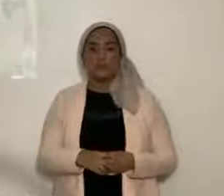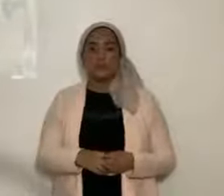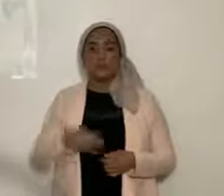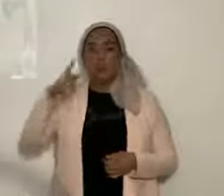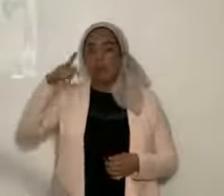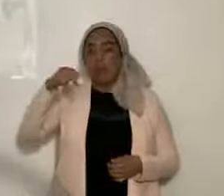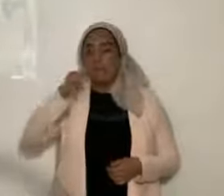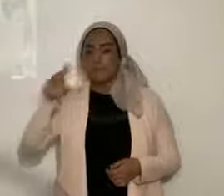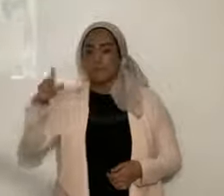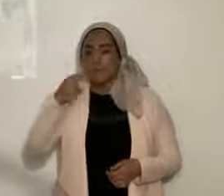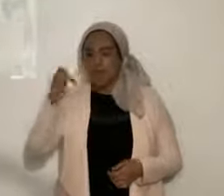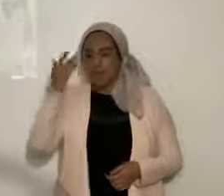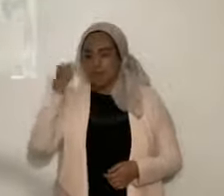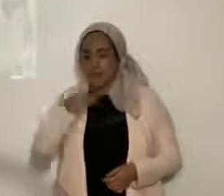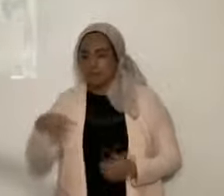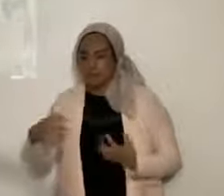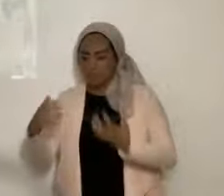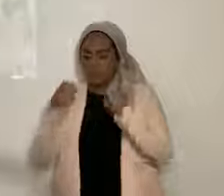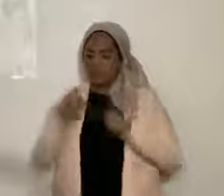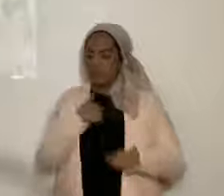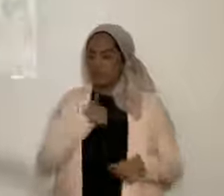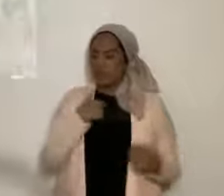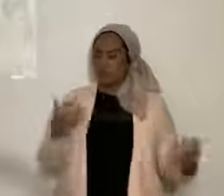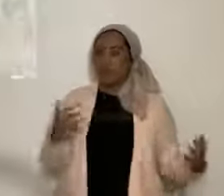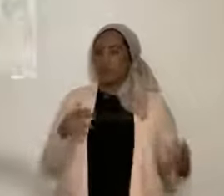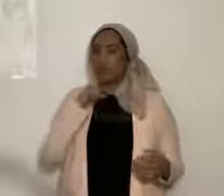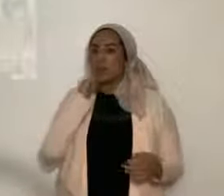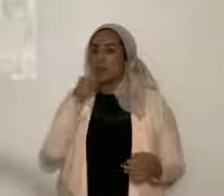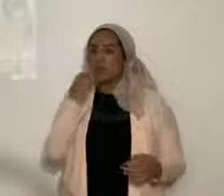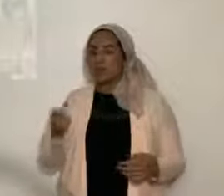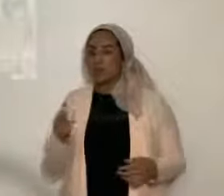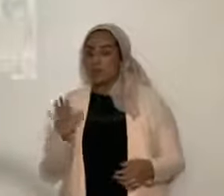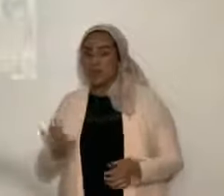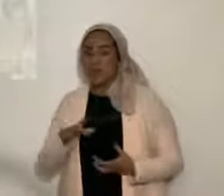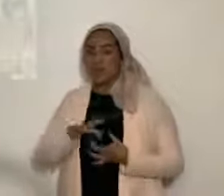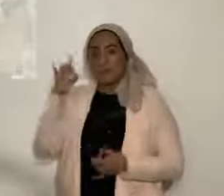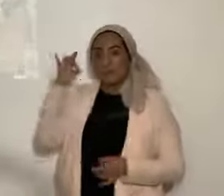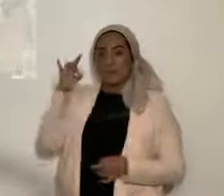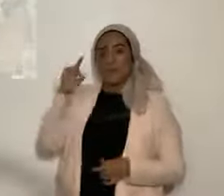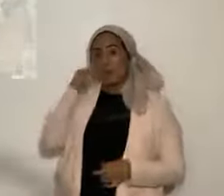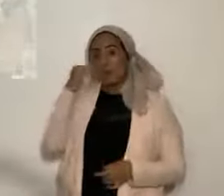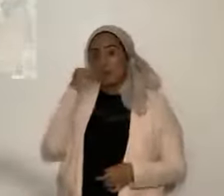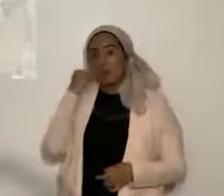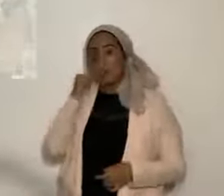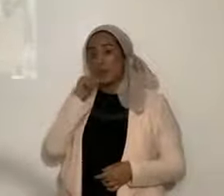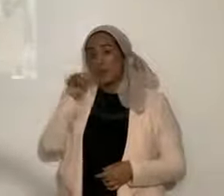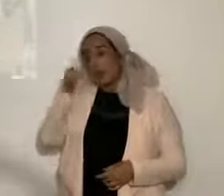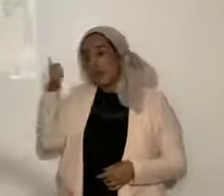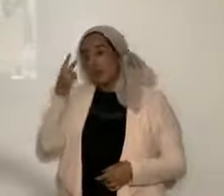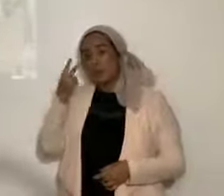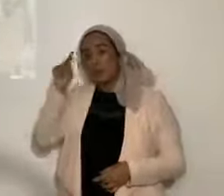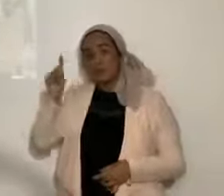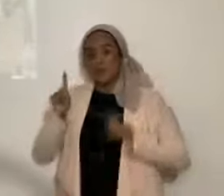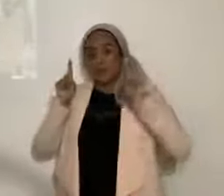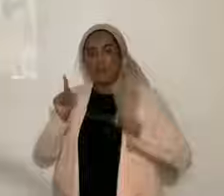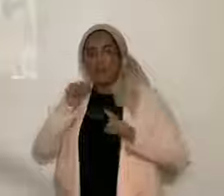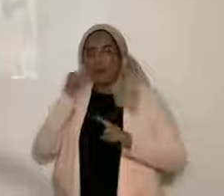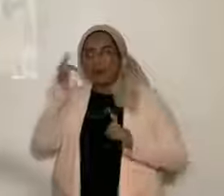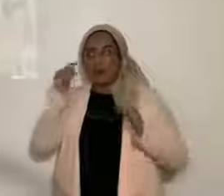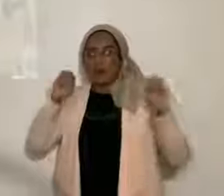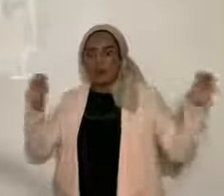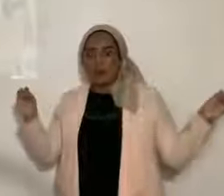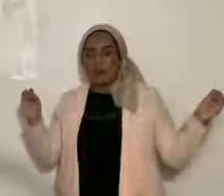Saulo, Saulo, ¿por qué me persigues? No le habló a su espíritu, porque si no los otros no hubieran escuchado